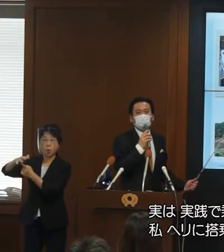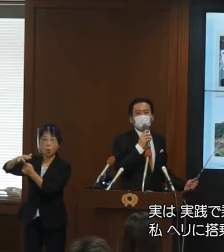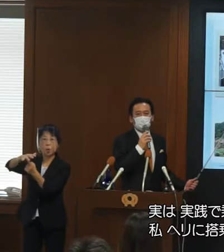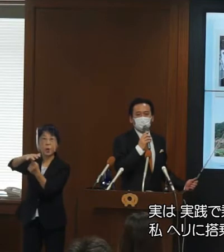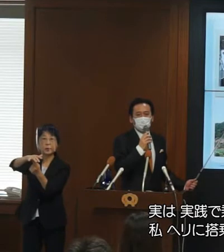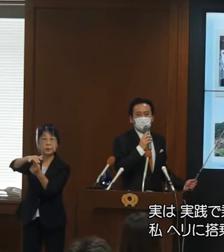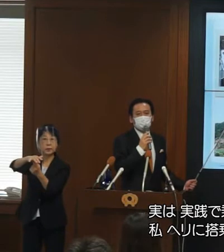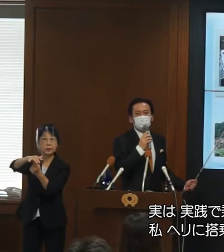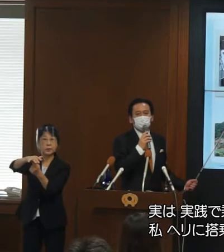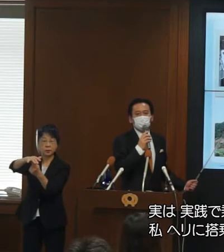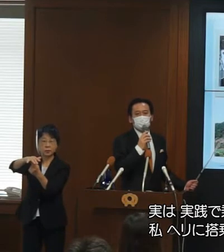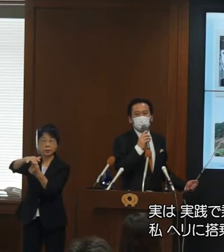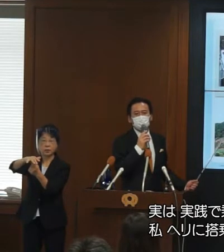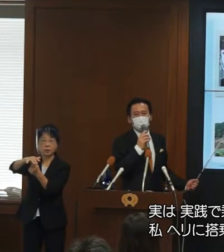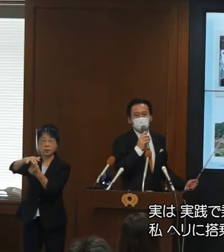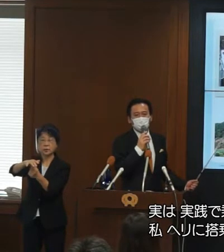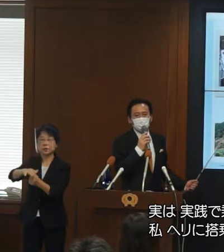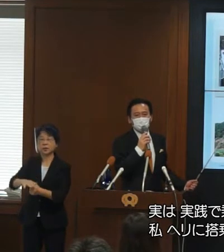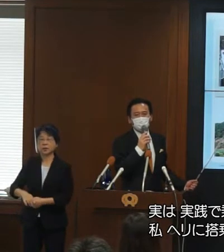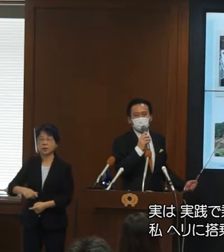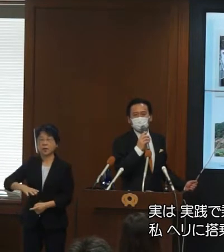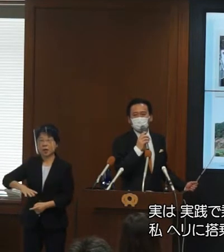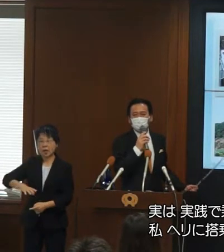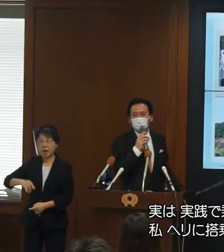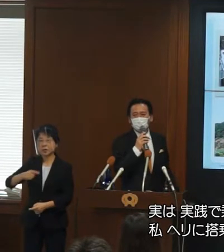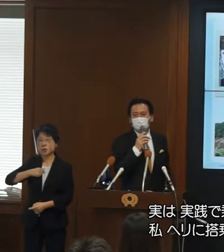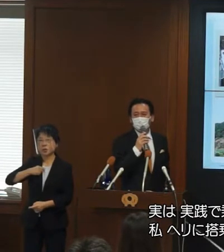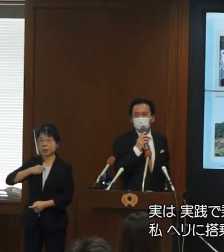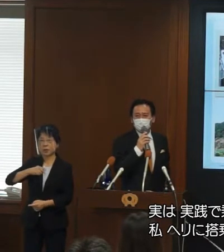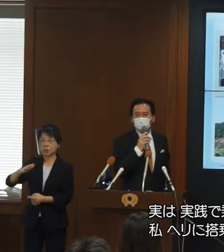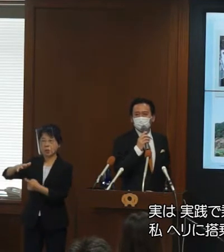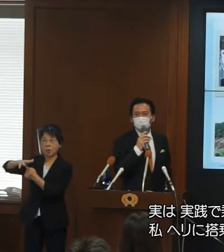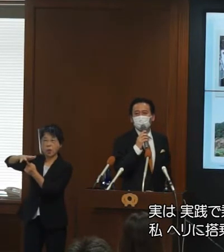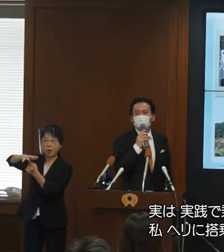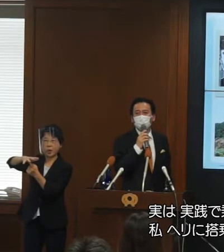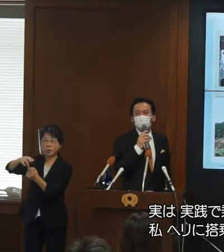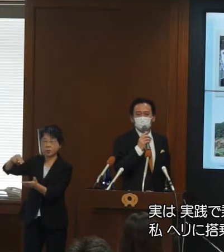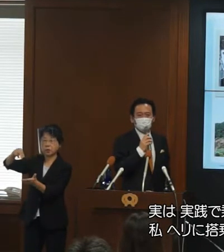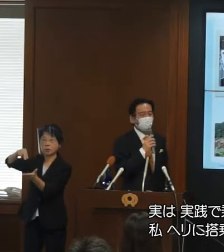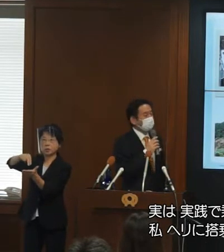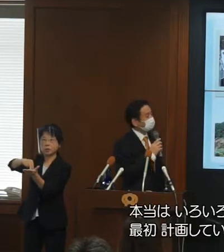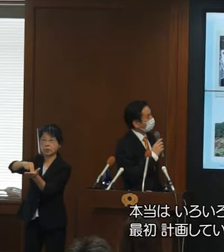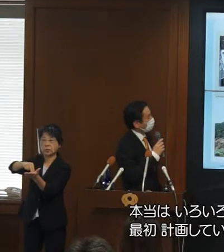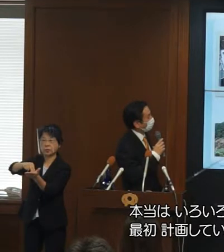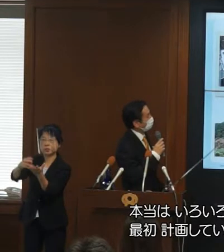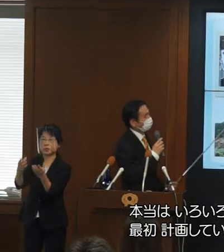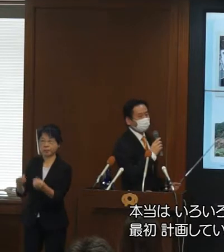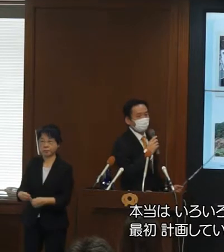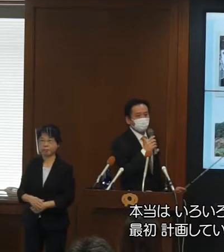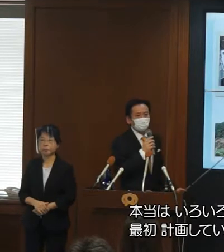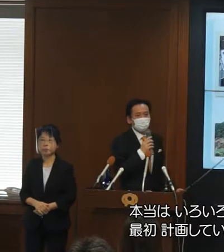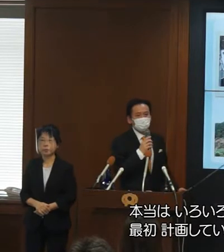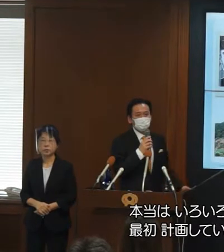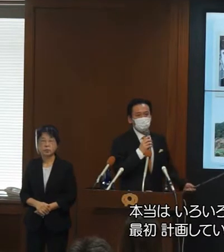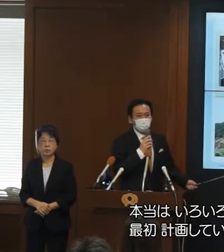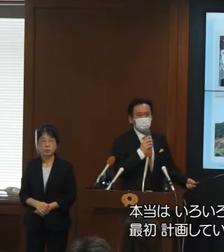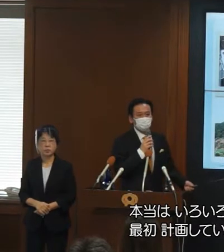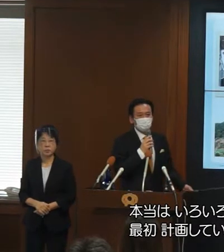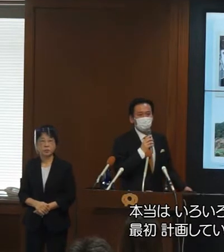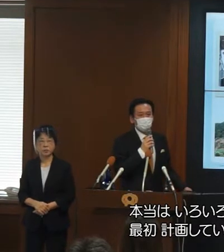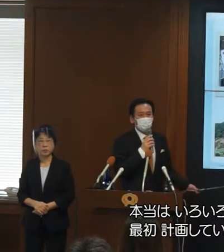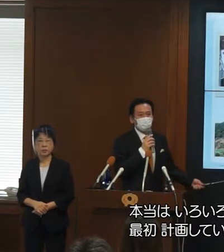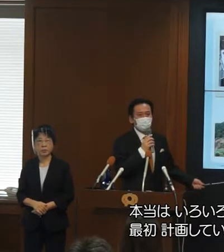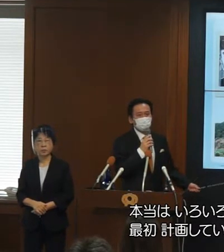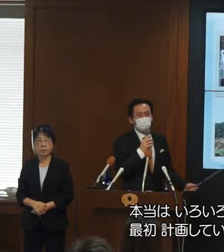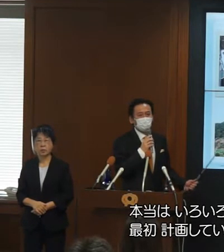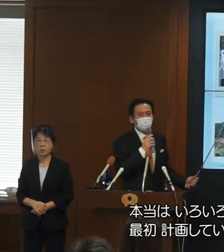実はこの実戦でどんどん初めて私これに、登場したわけですけれども、本当はいろいろ